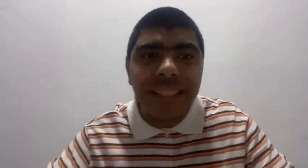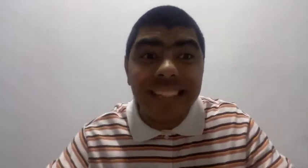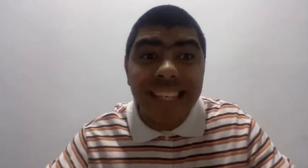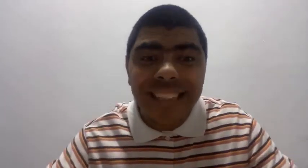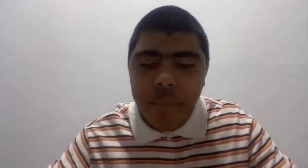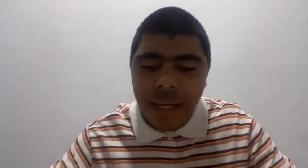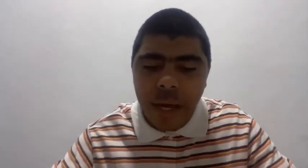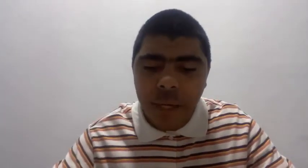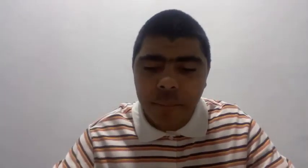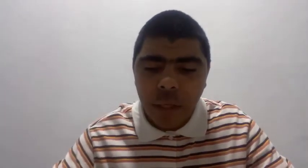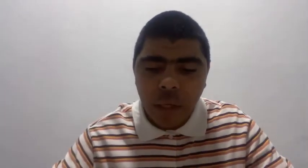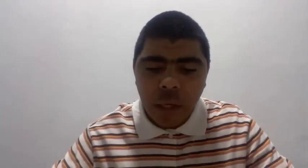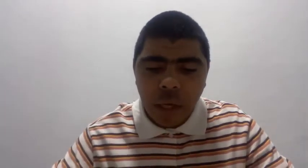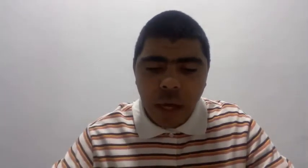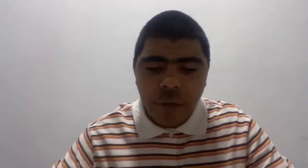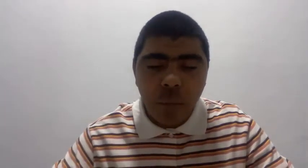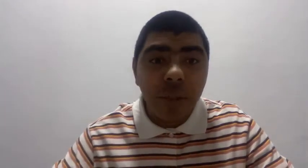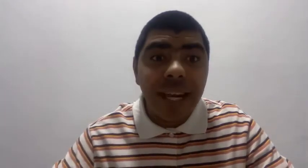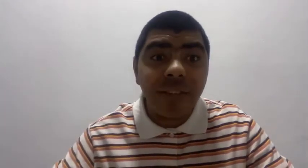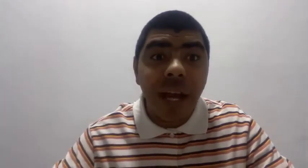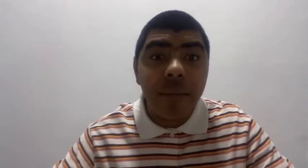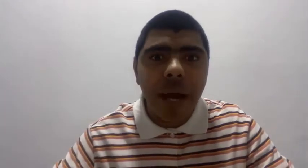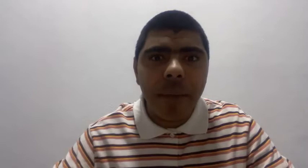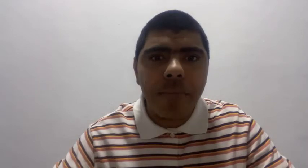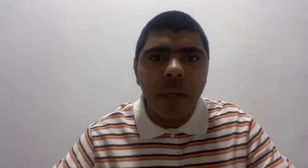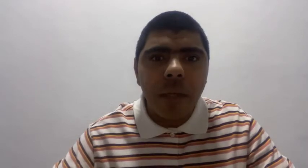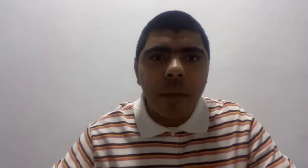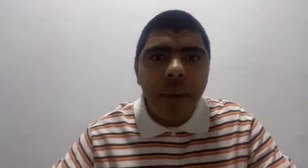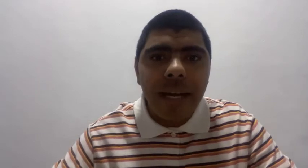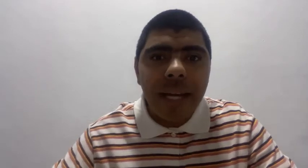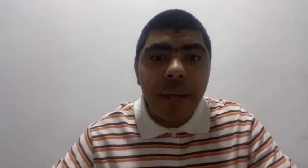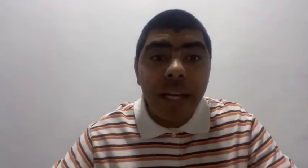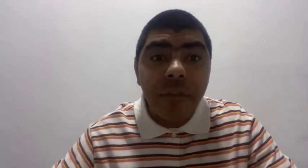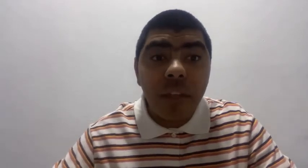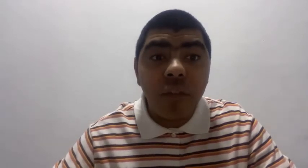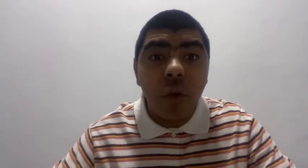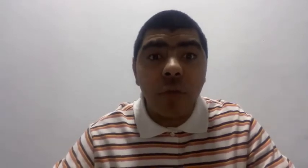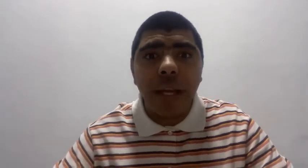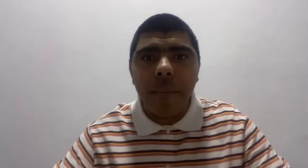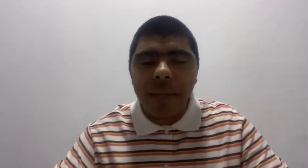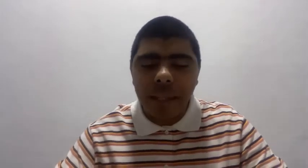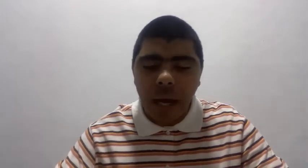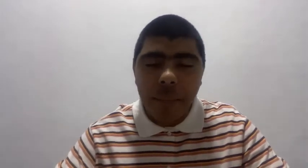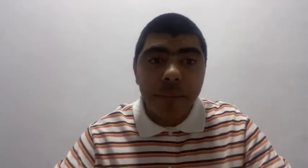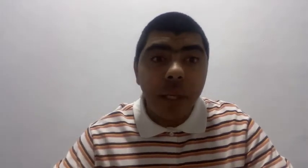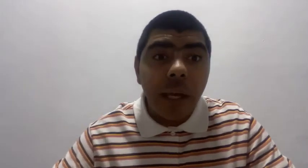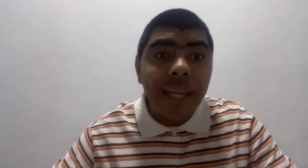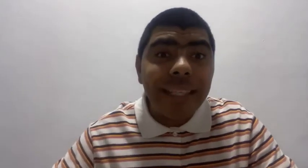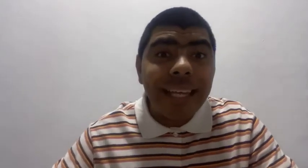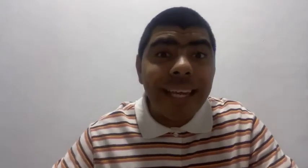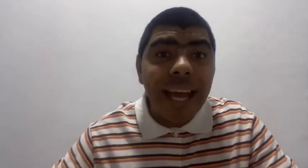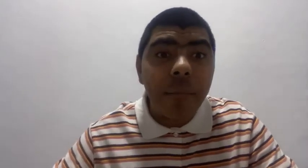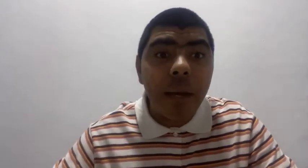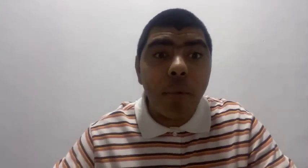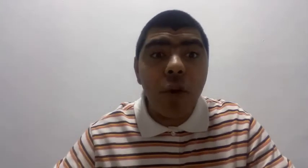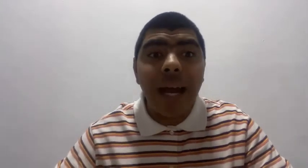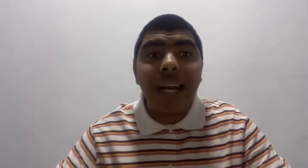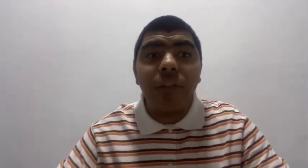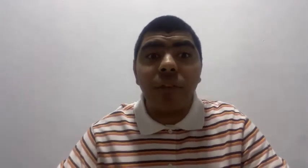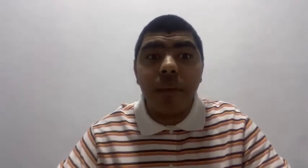compartir esta palabra a favor de las almas. Amén. Para el beneficio de las vidas. Amén. Este que le habla por la gracia y